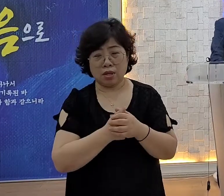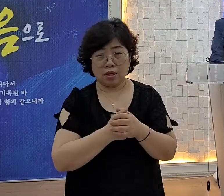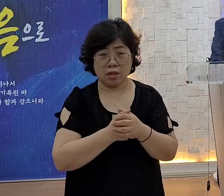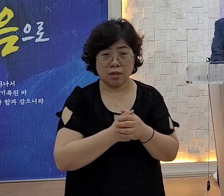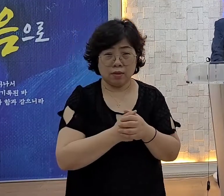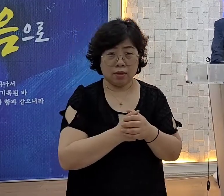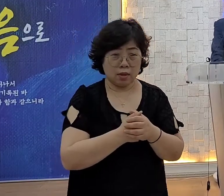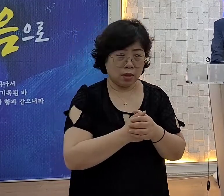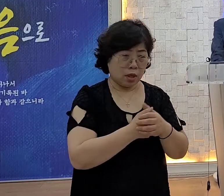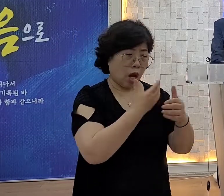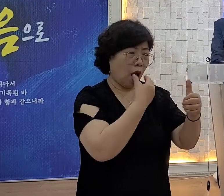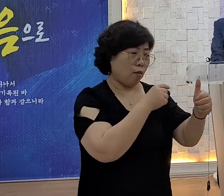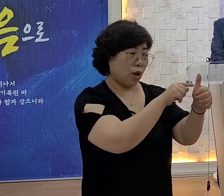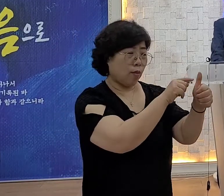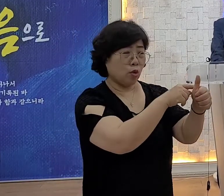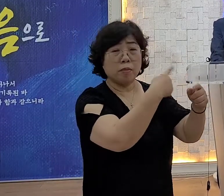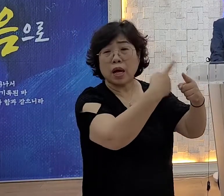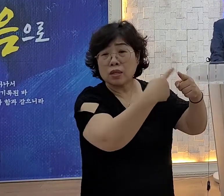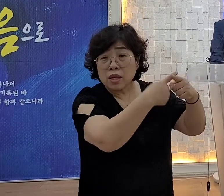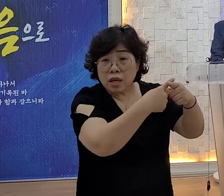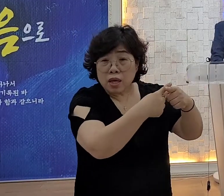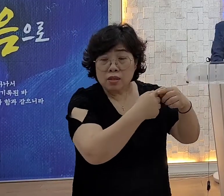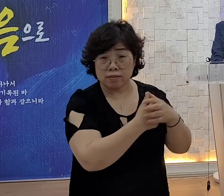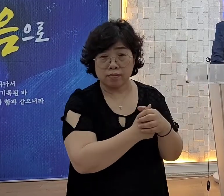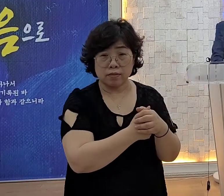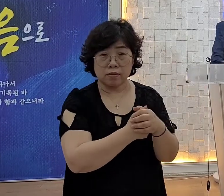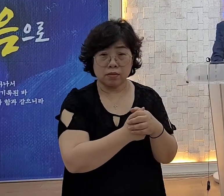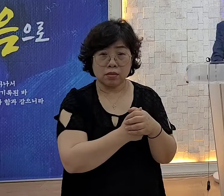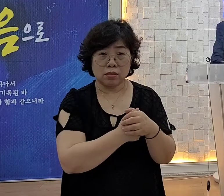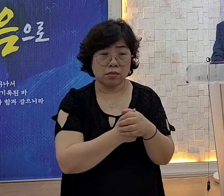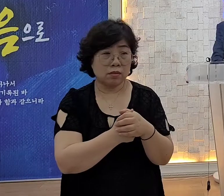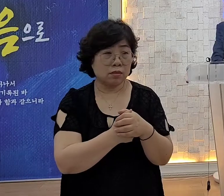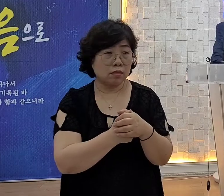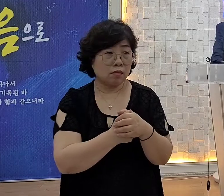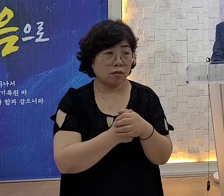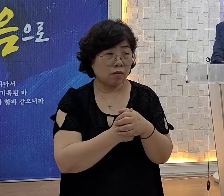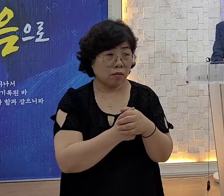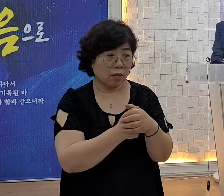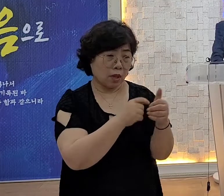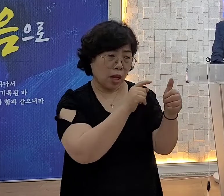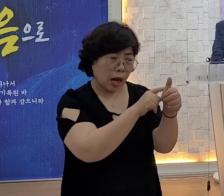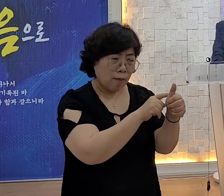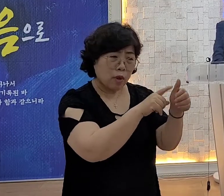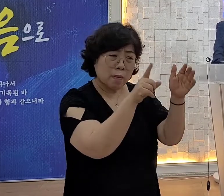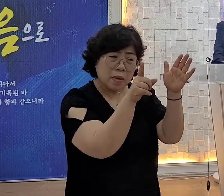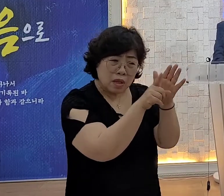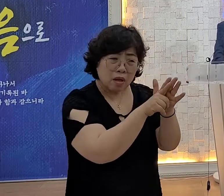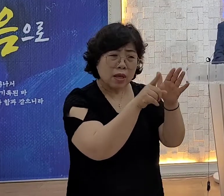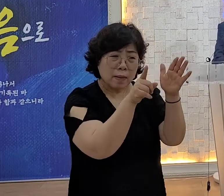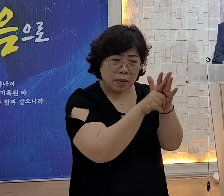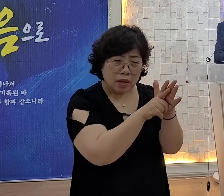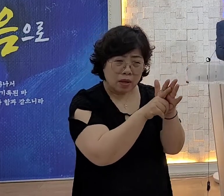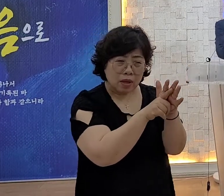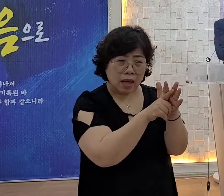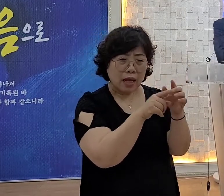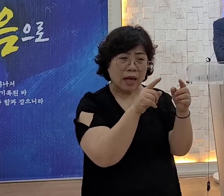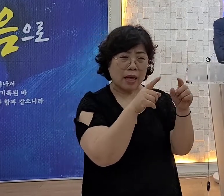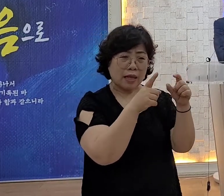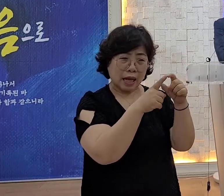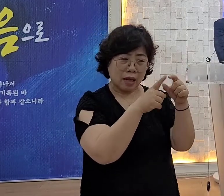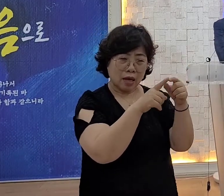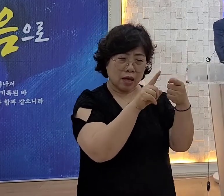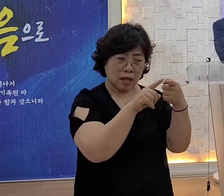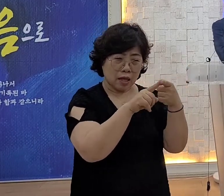자랑할 수밖에 없다라는 사실이죠. 그러니까 우리가 뭘 자꾸 아브라함이 믿었다 이거 다 그